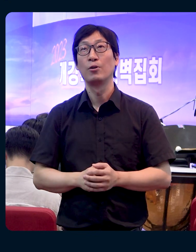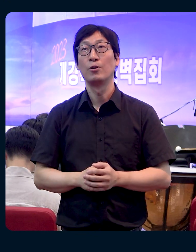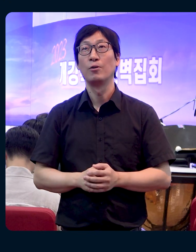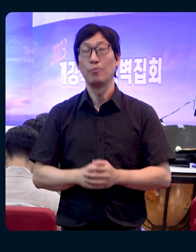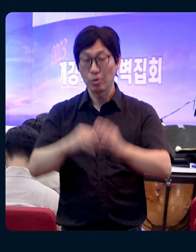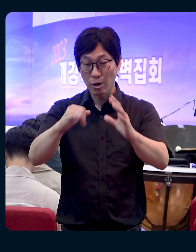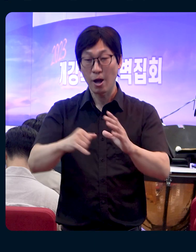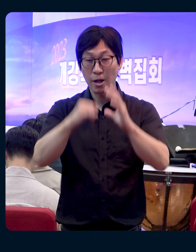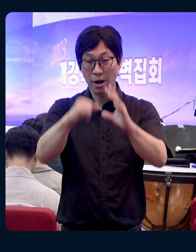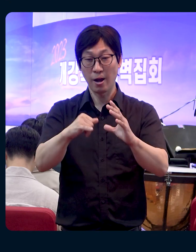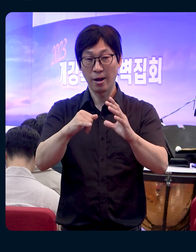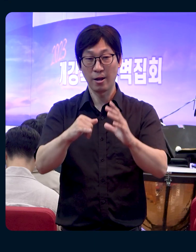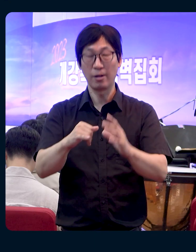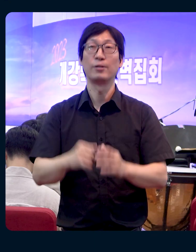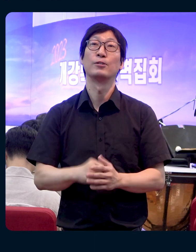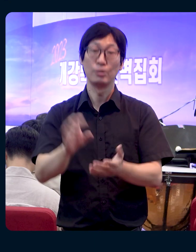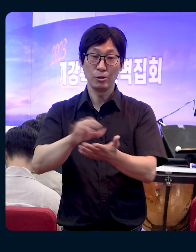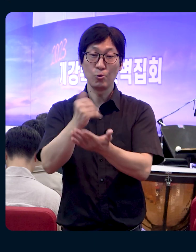곳이니까.